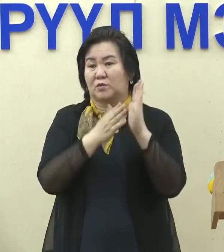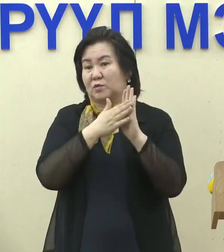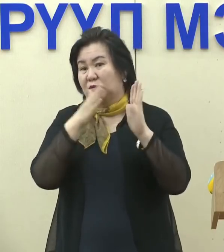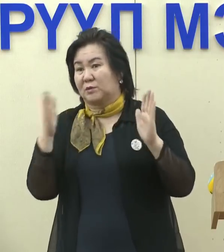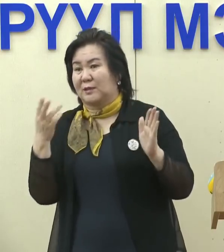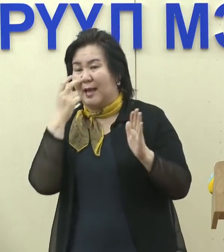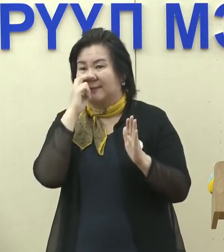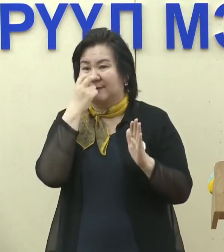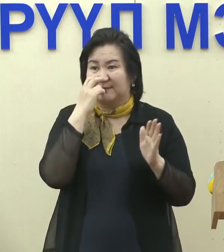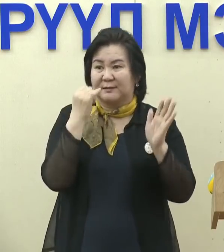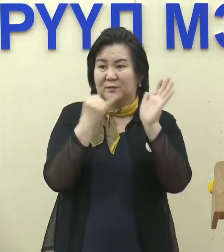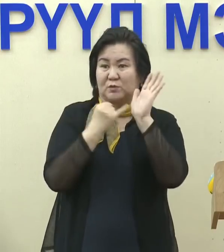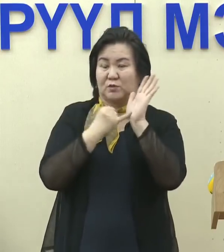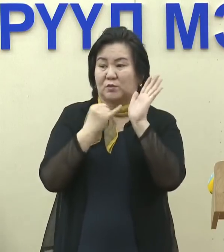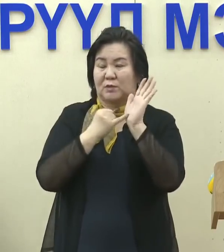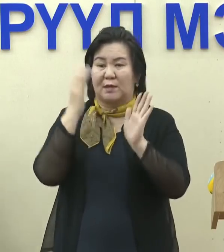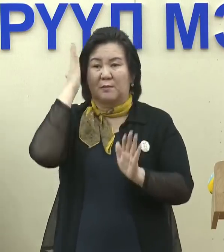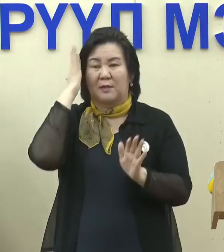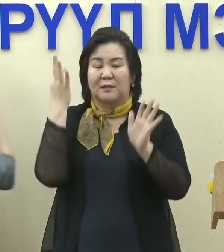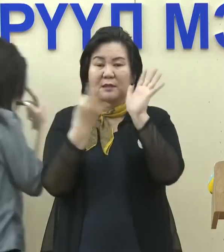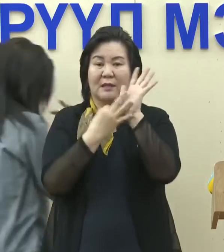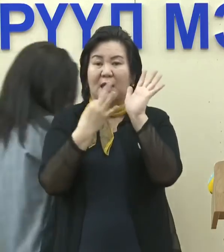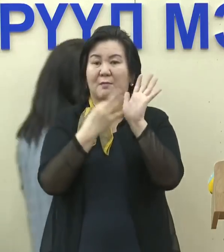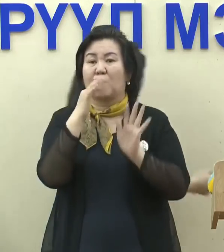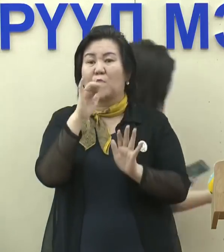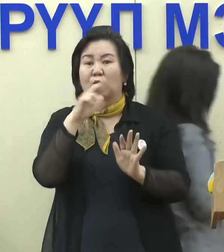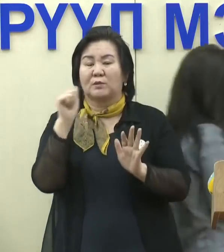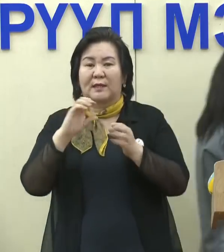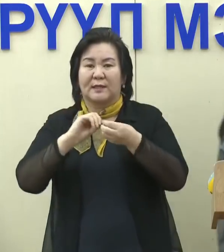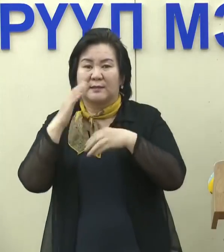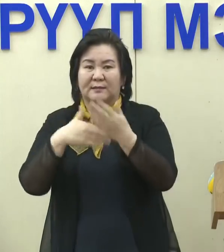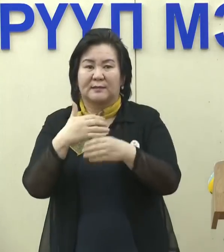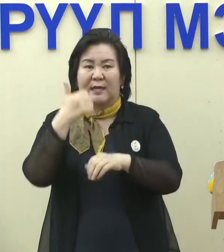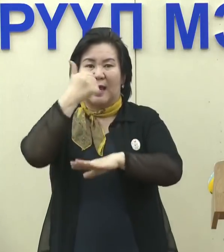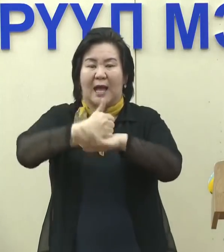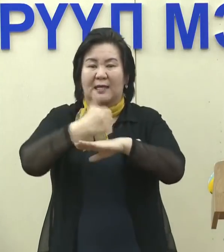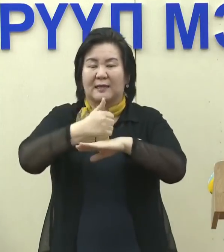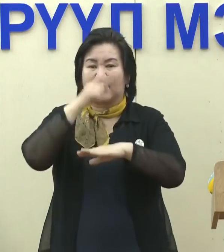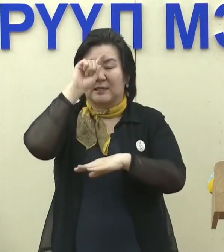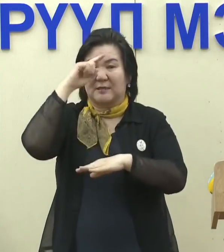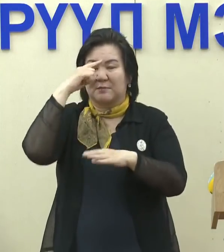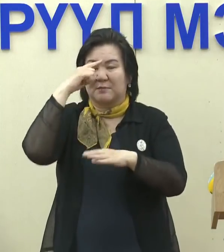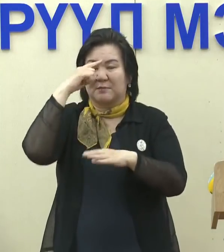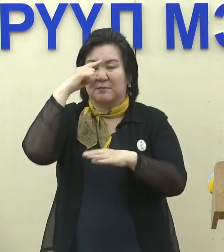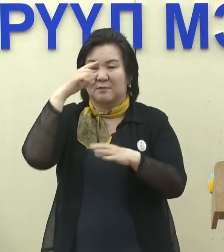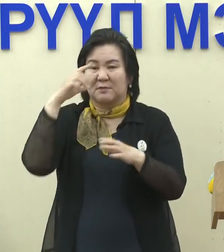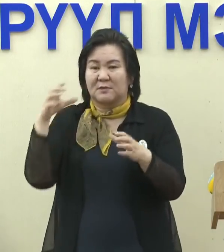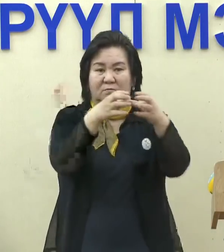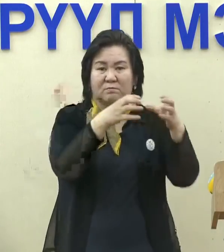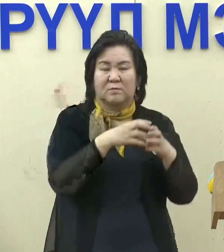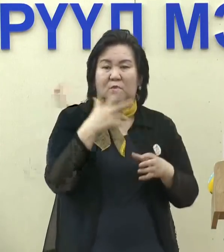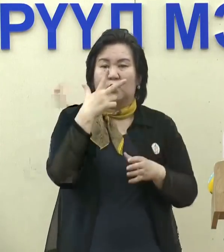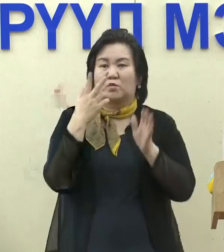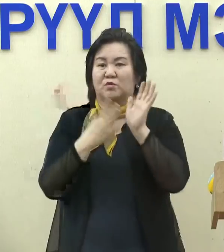ажиглалтын 6 байранд 8 удаагийн нислэгээр ирсэн иргэдэд ахлах эмчээр өдөртуулсан 39 резидент